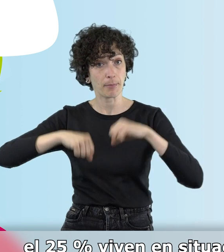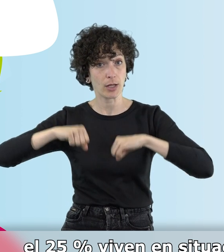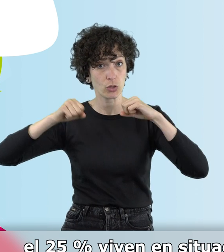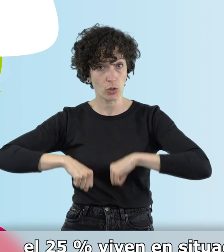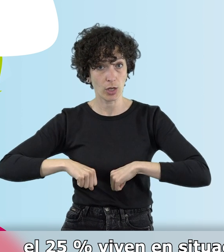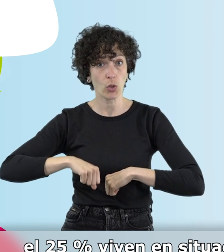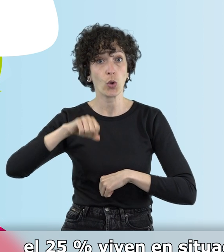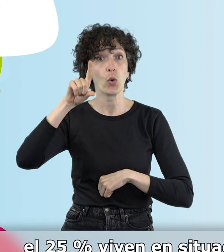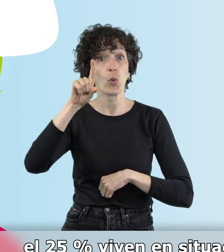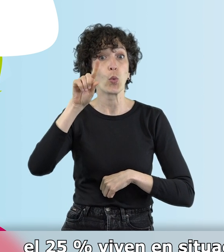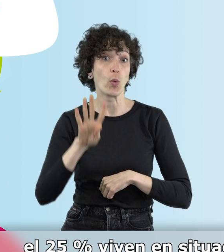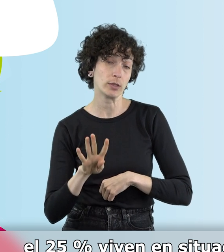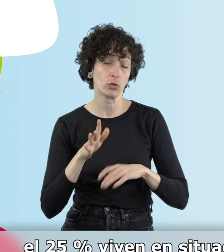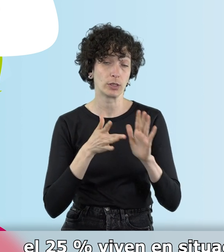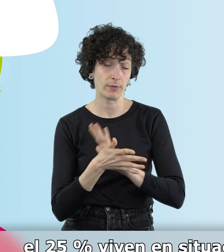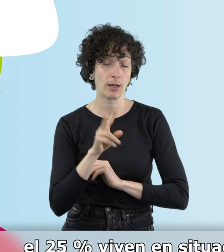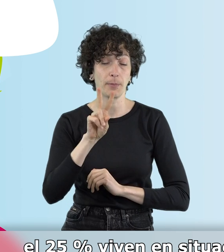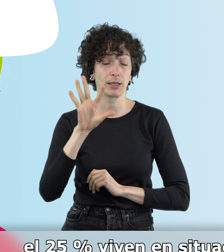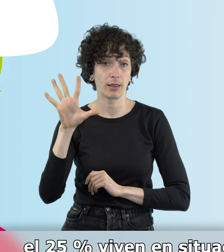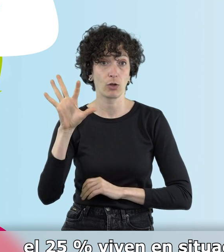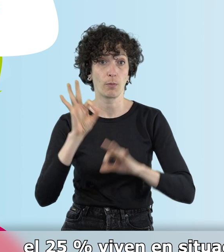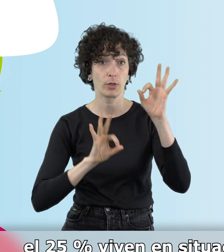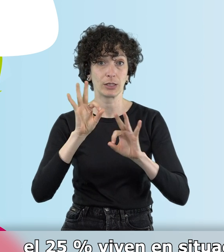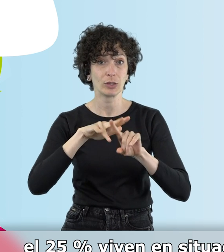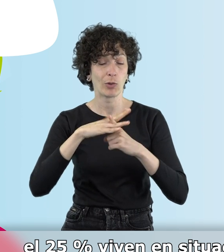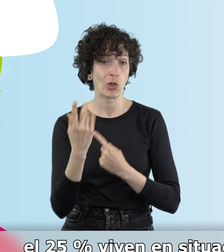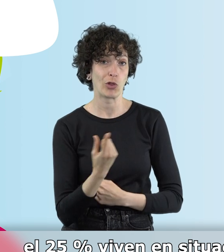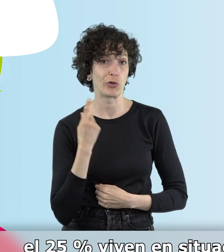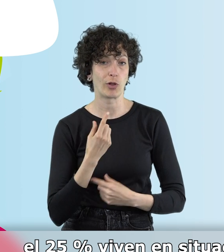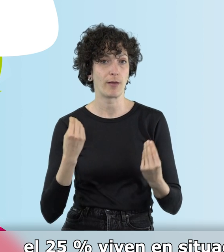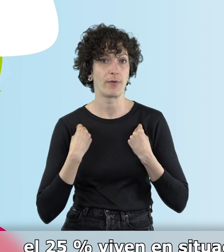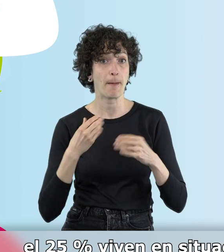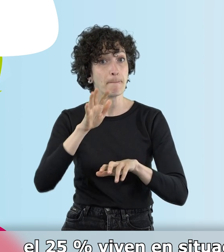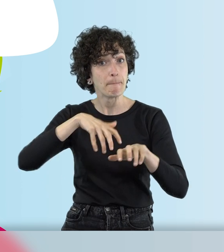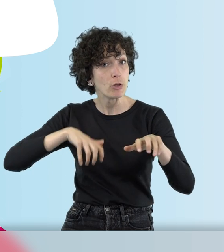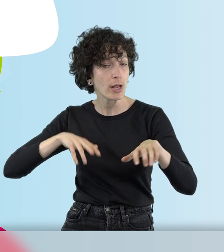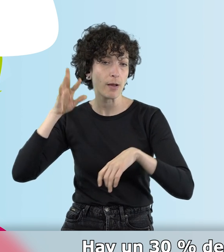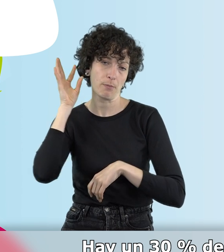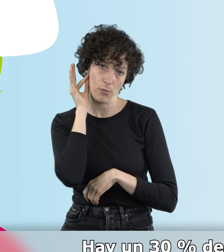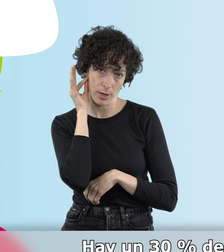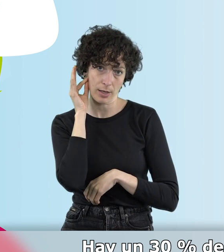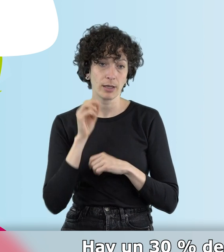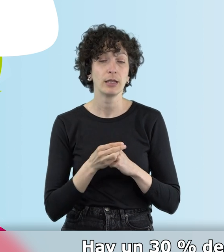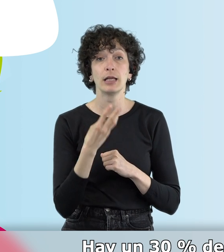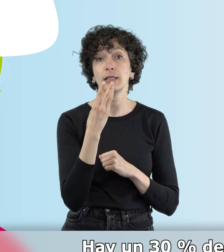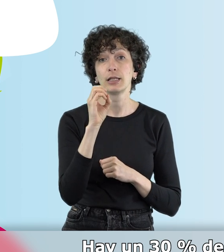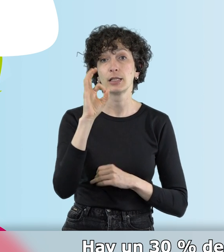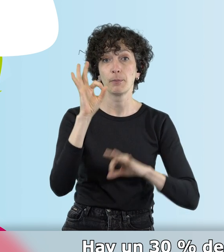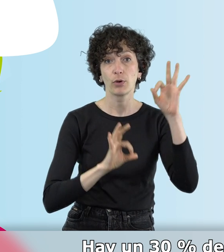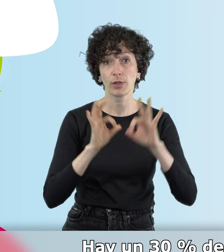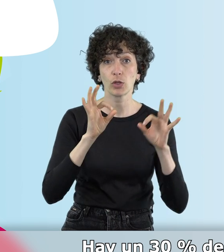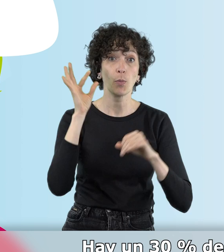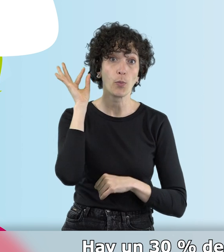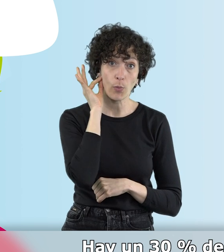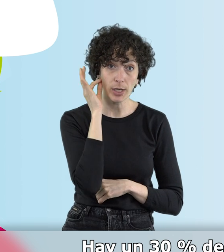personas mayores, el 25%, viven en situación de soledad. Y la mayoría son mujeres. Hay un 30%